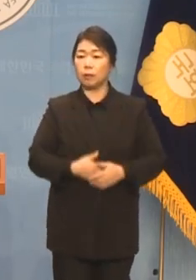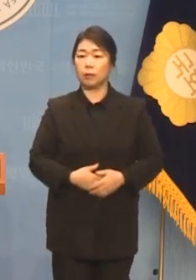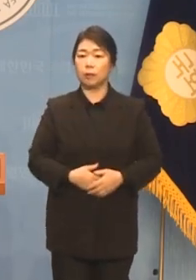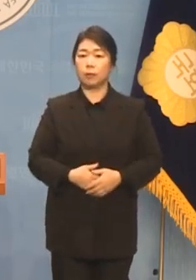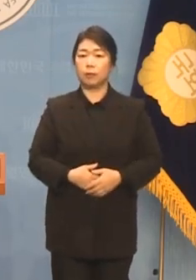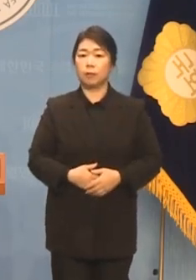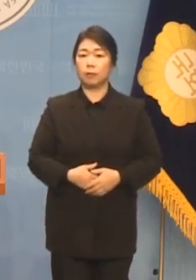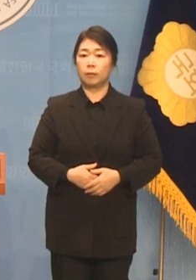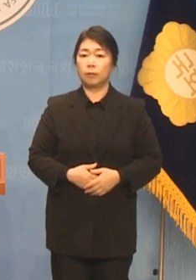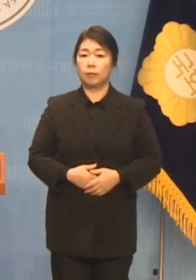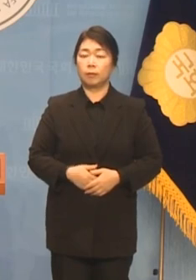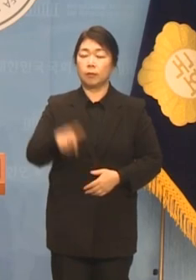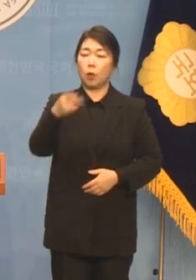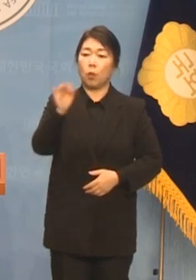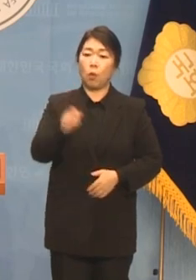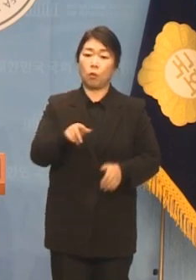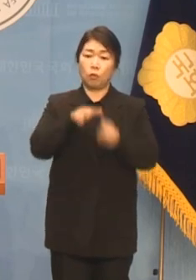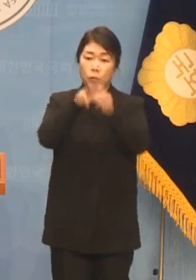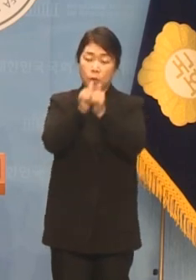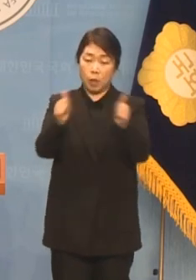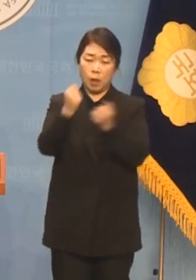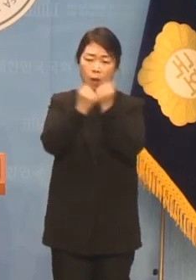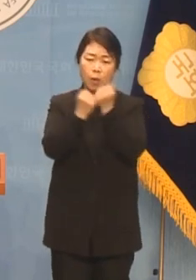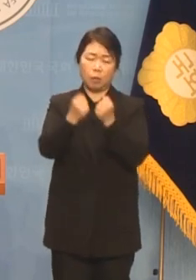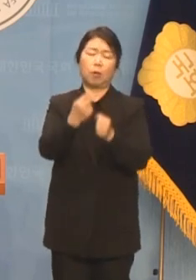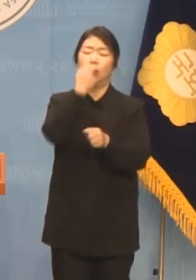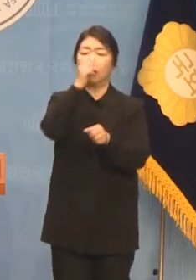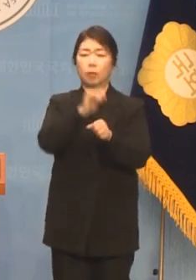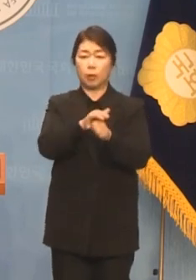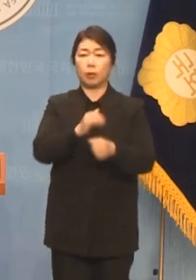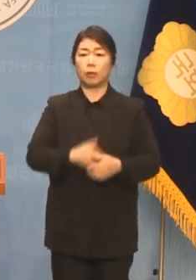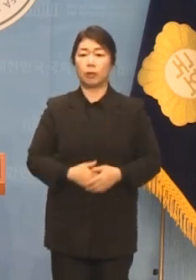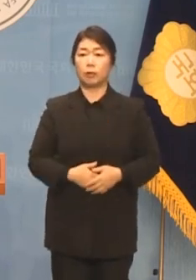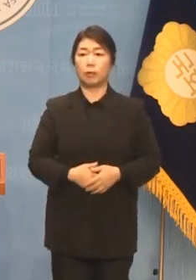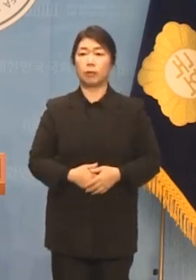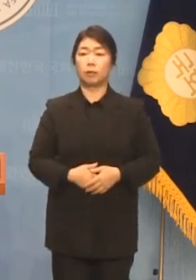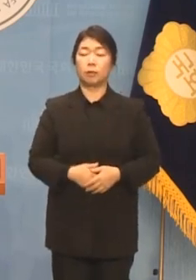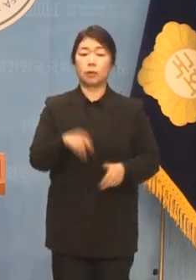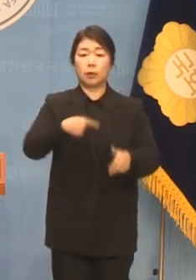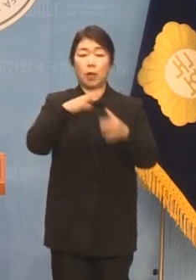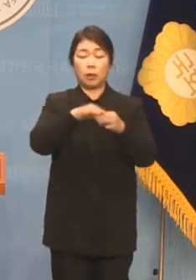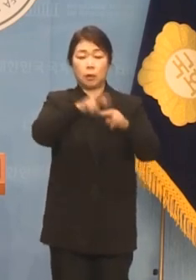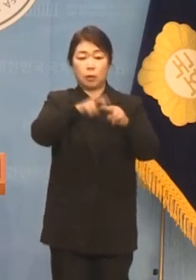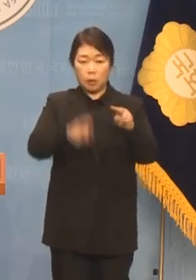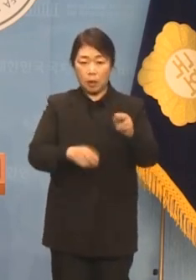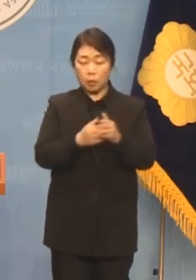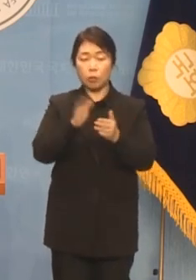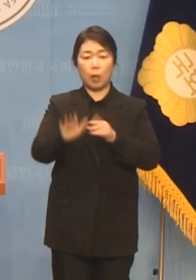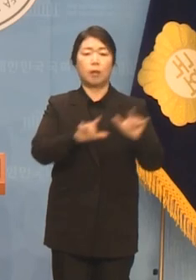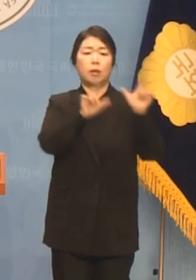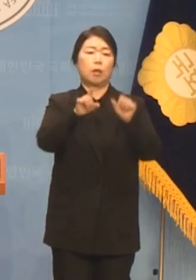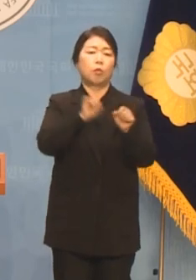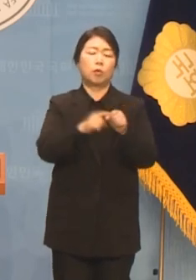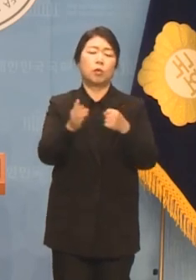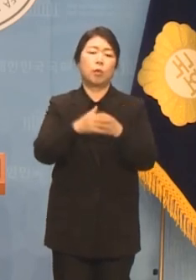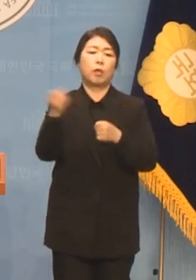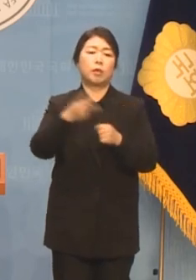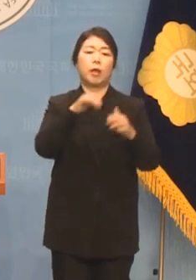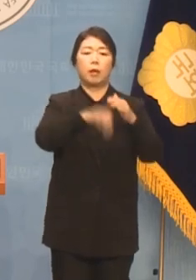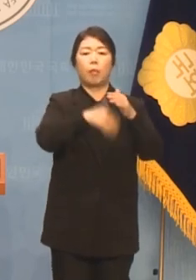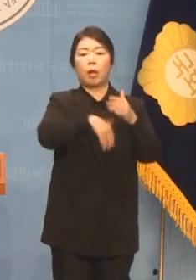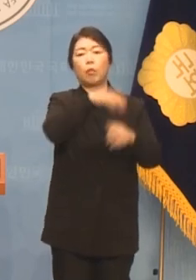없습니다 공보의 해명은 더 황당합니다 자신이 은퇴후 살기 위해 재개발지역